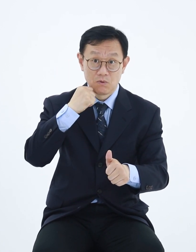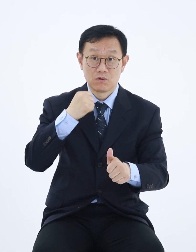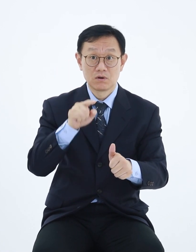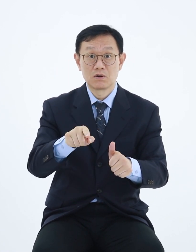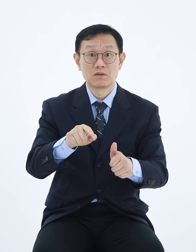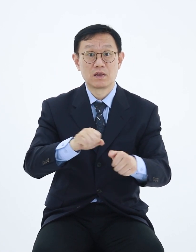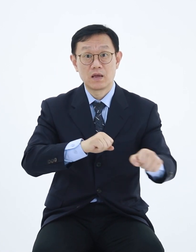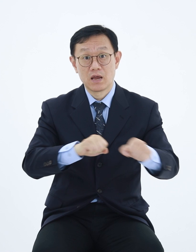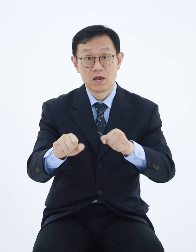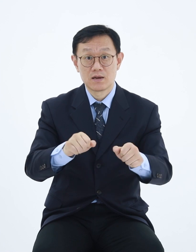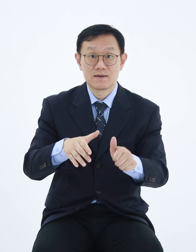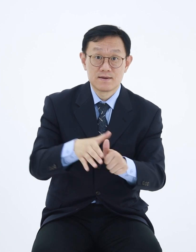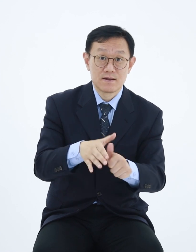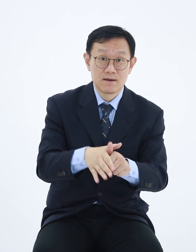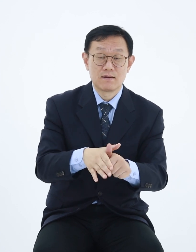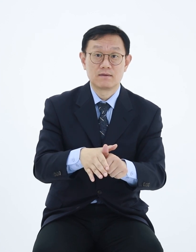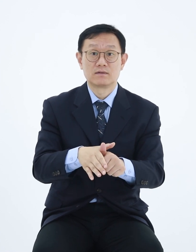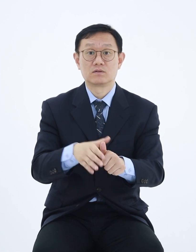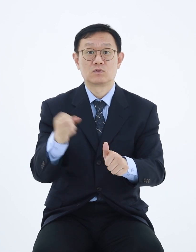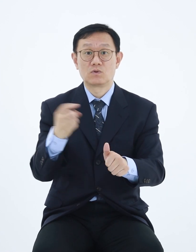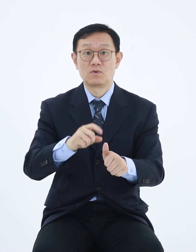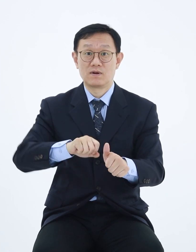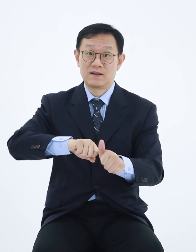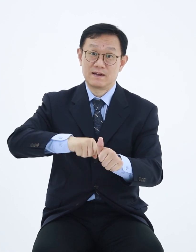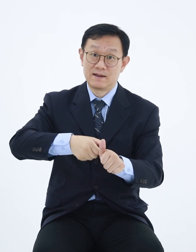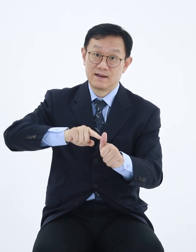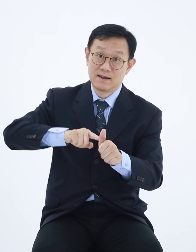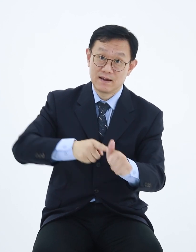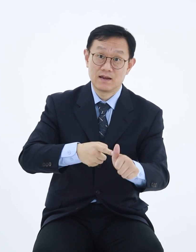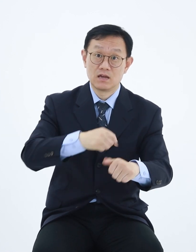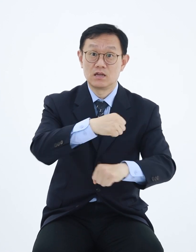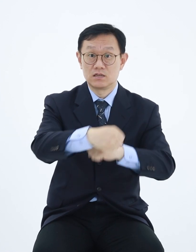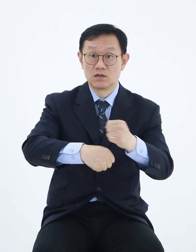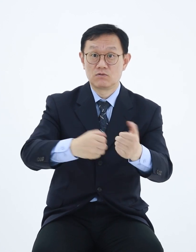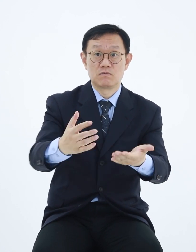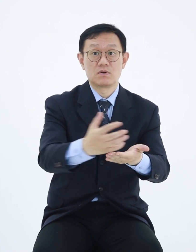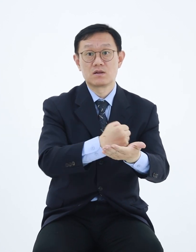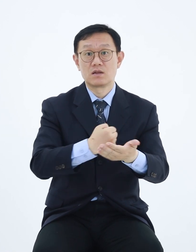하겠다는 위협, 협박, 강요 및 기타 자유의 박탈을 가하는 행위들을 포함한다.